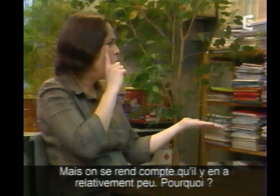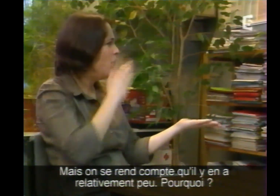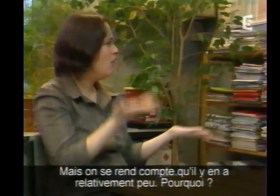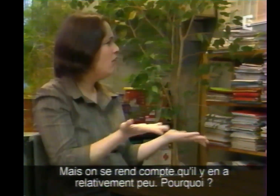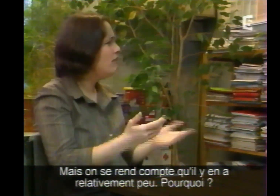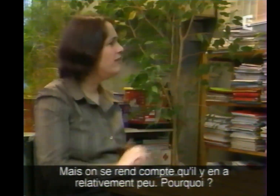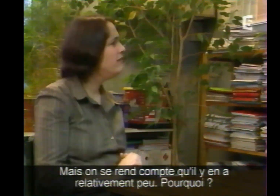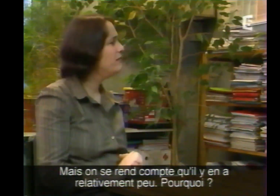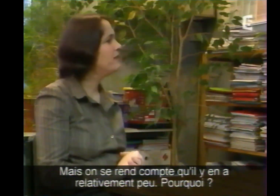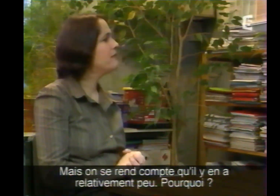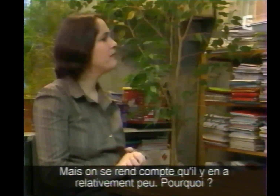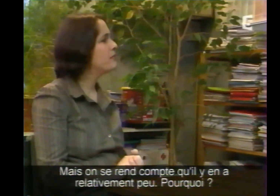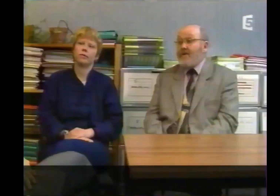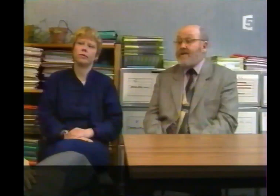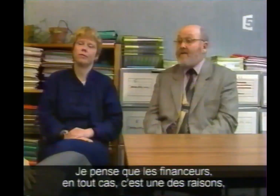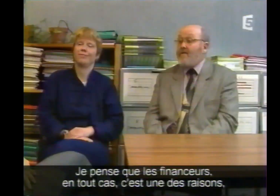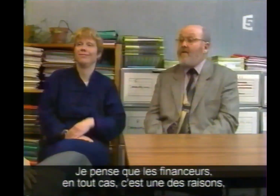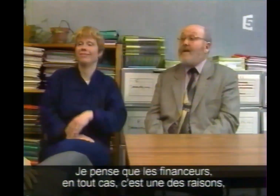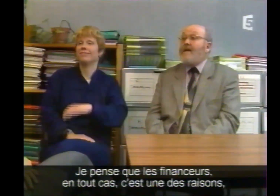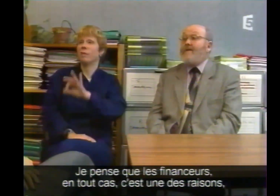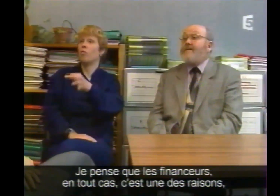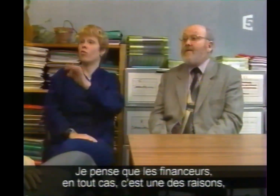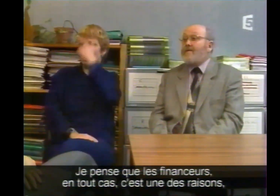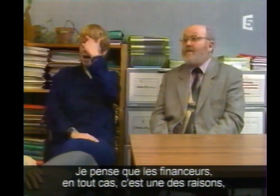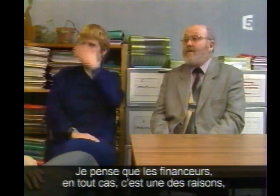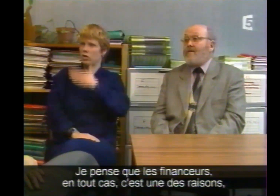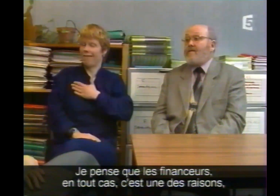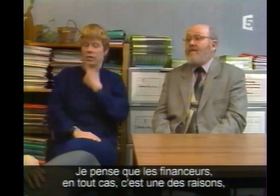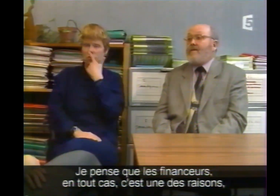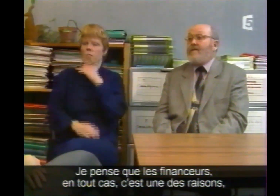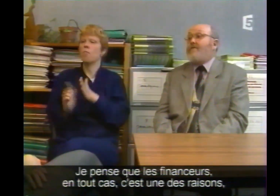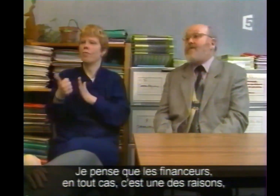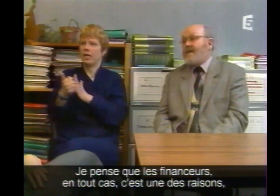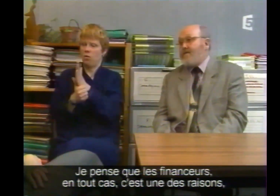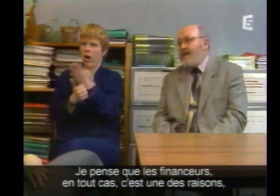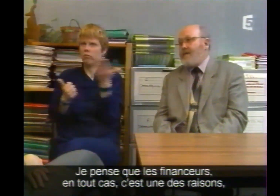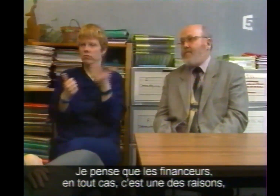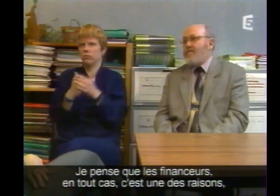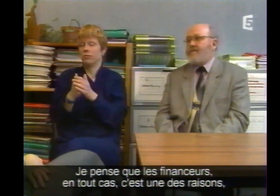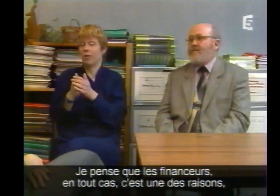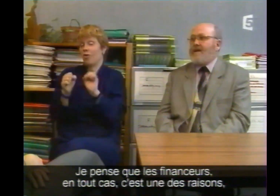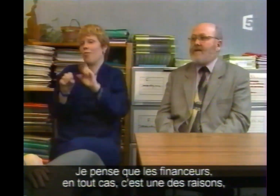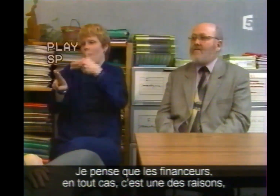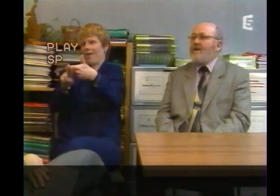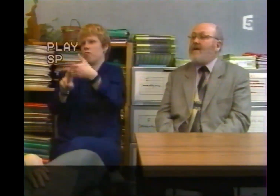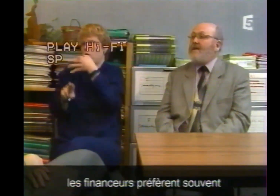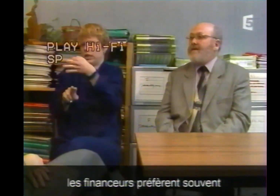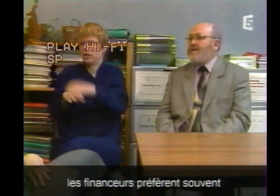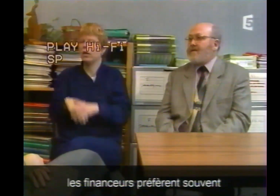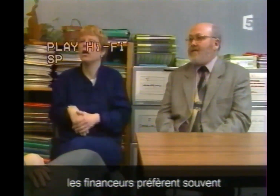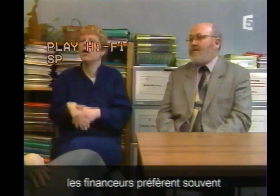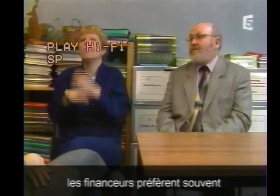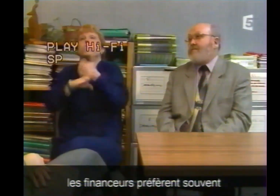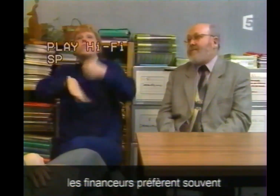peu. Pourquoi ? Je pense que les financeurs, en tout cas, c'est une des réponses, une des raisons, les financeurs